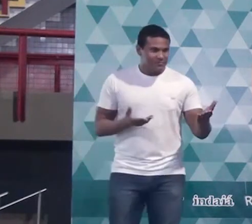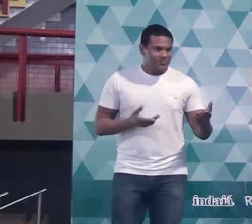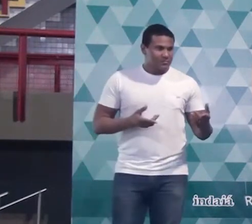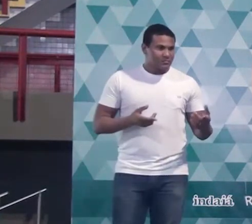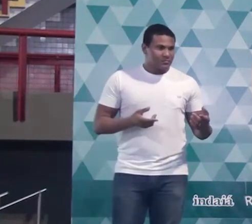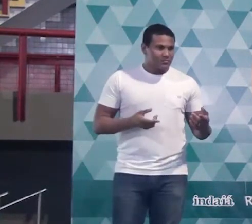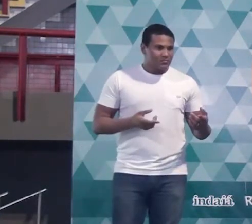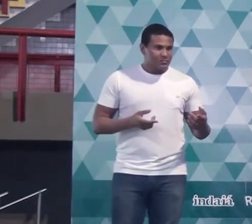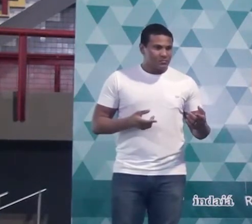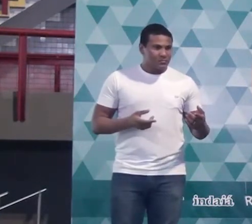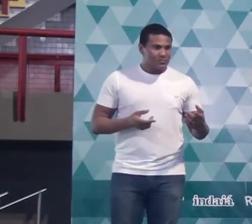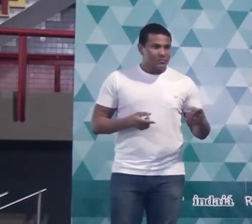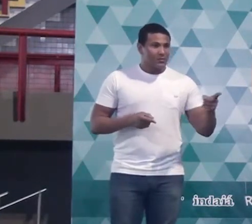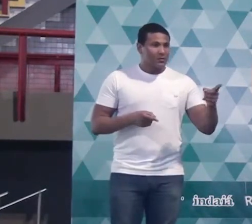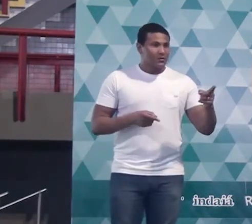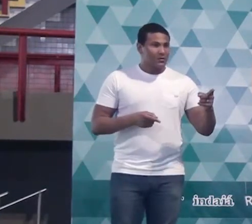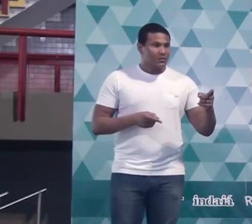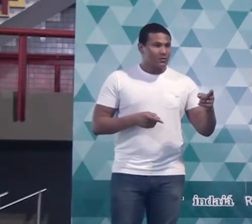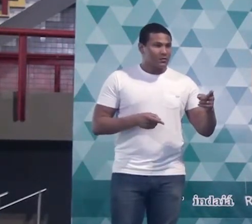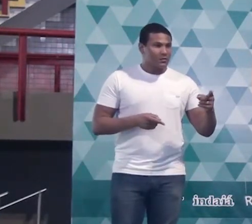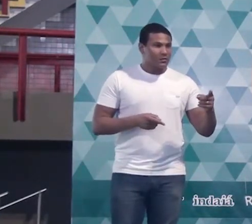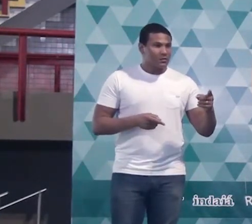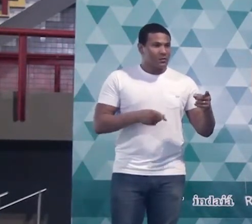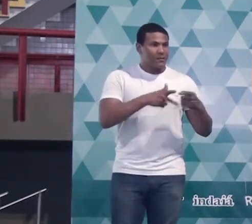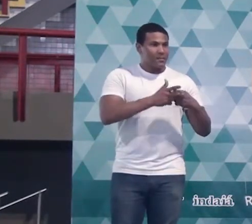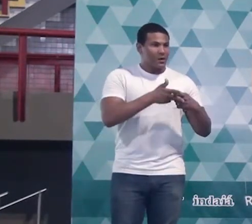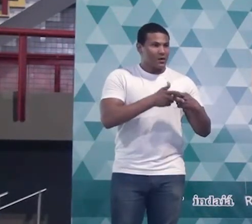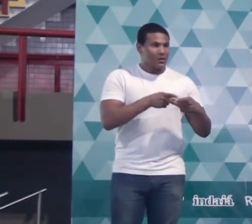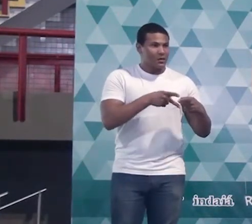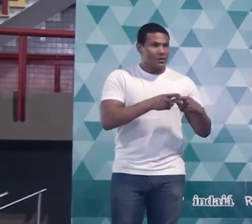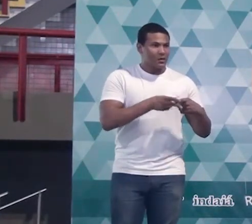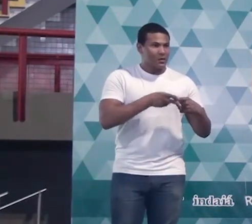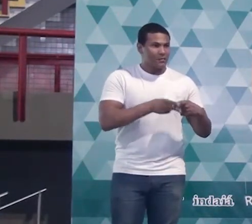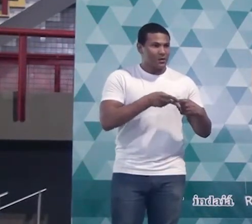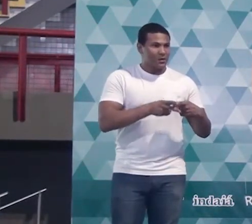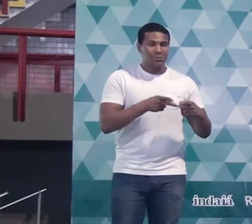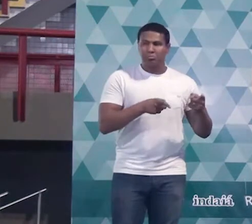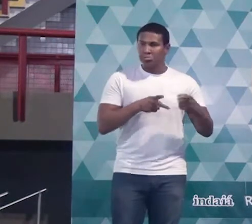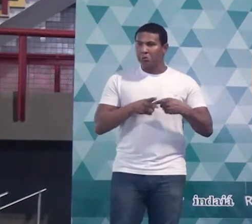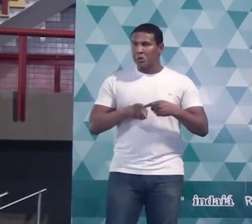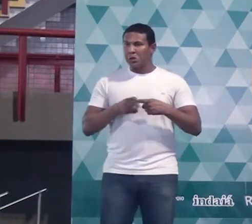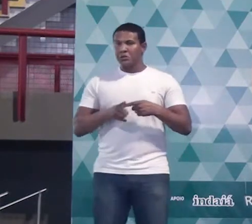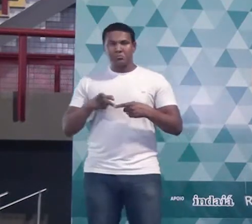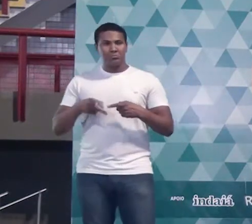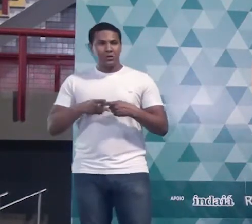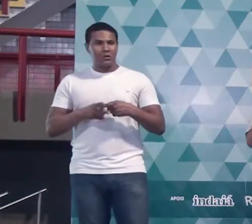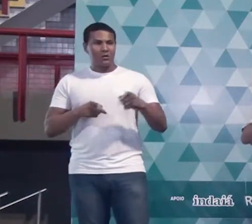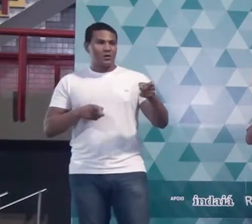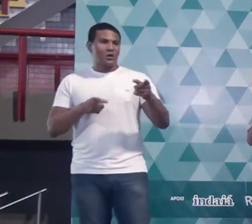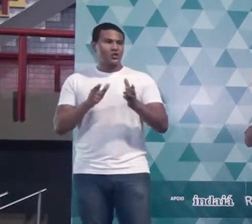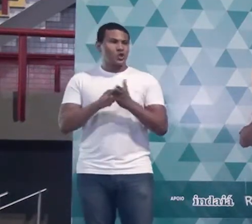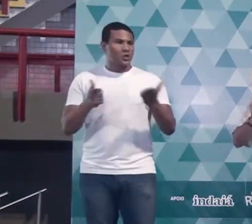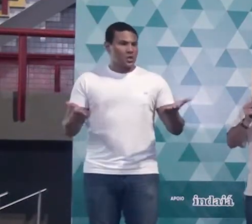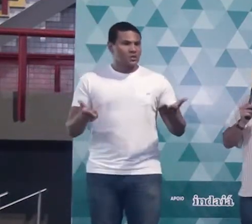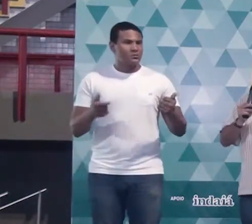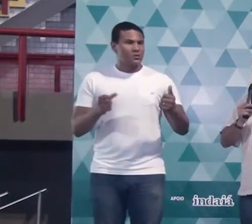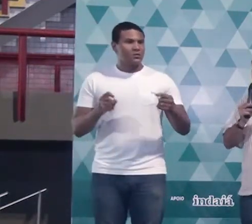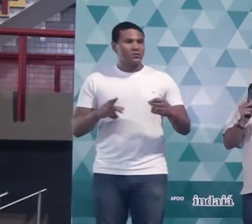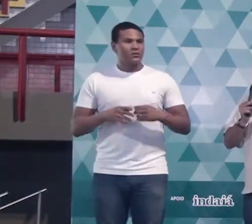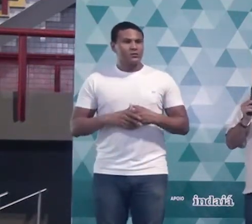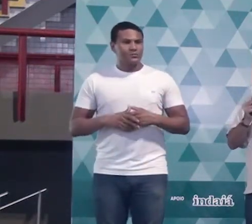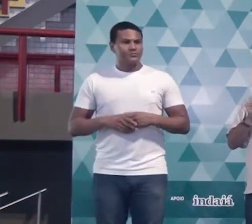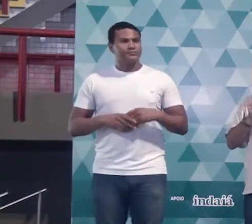quê? Jornalista. O quê? Hã? Mecânica. Jornalismo. Minha amiga vai